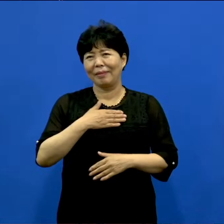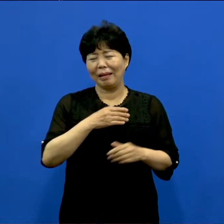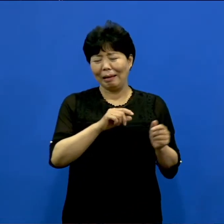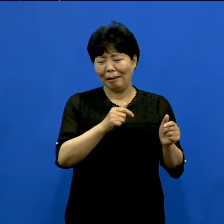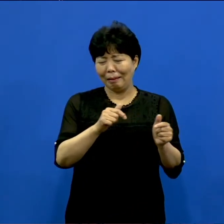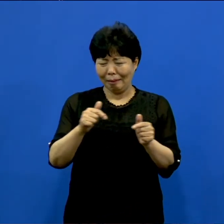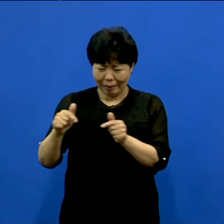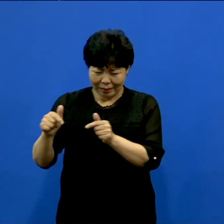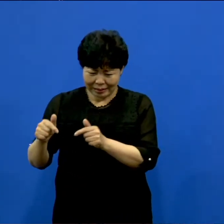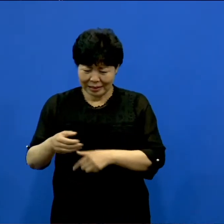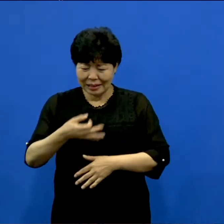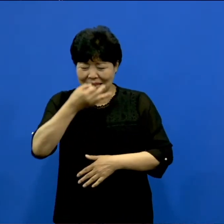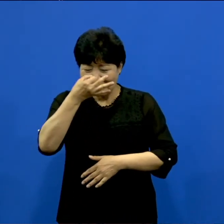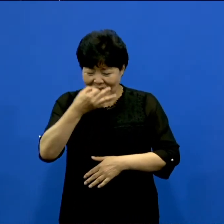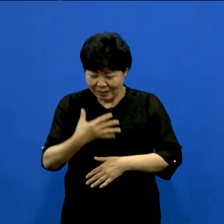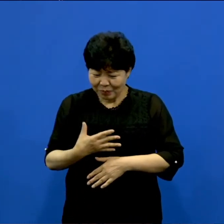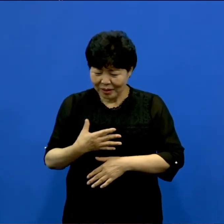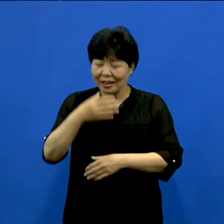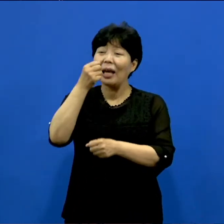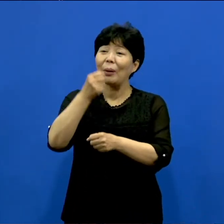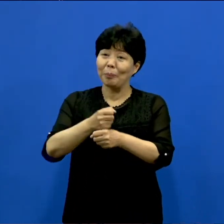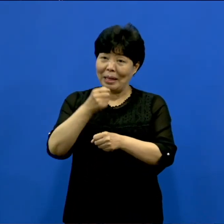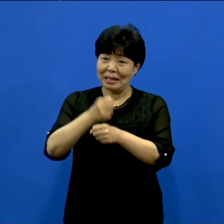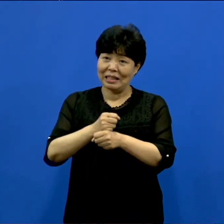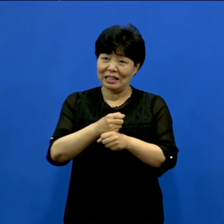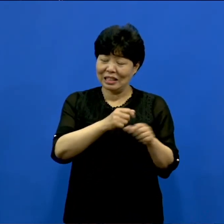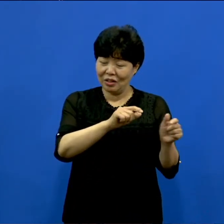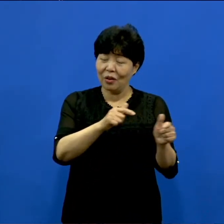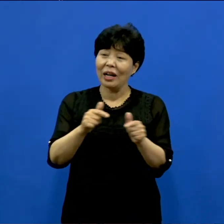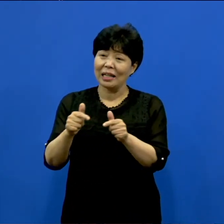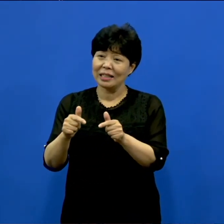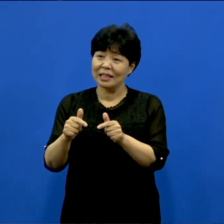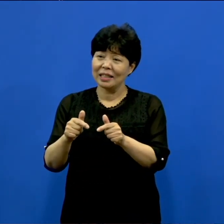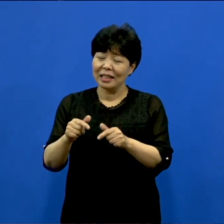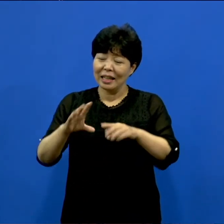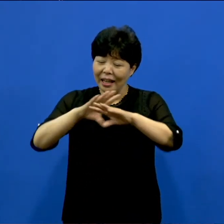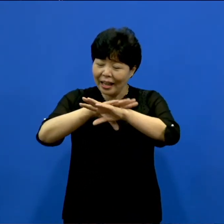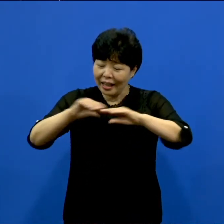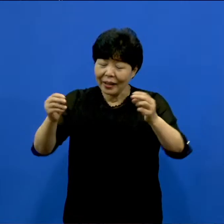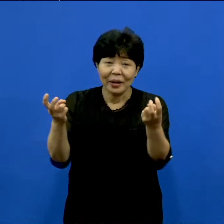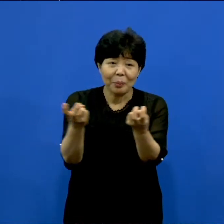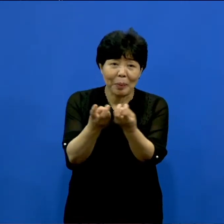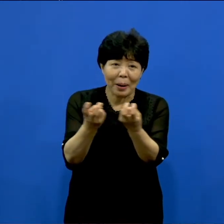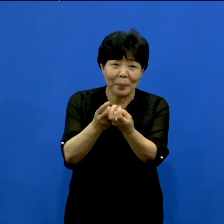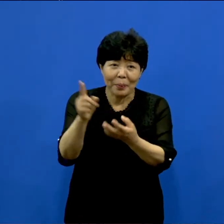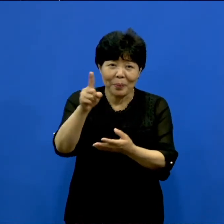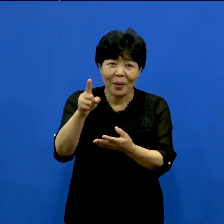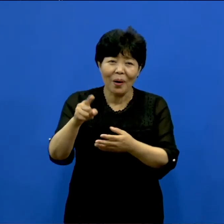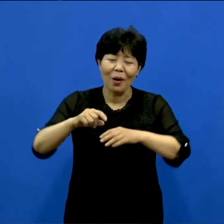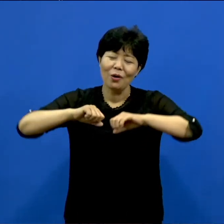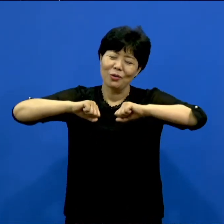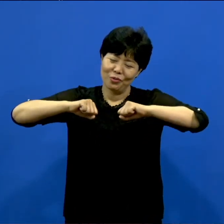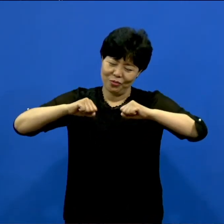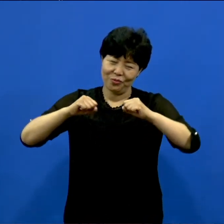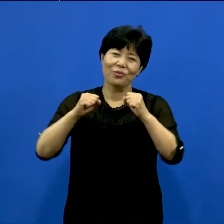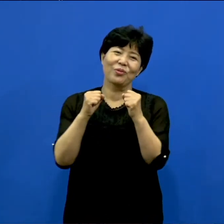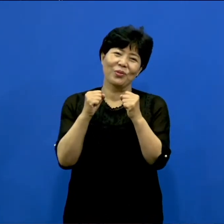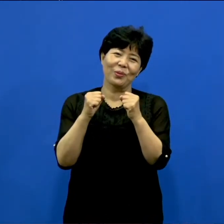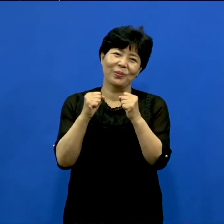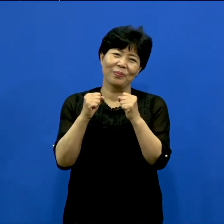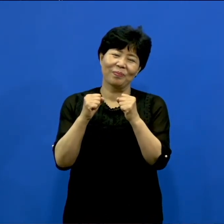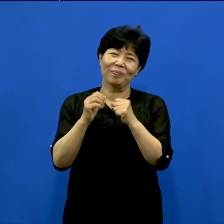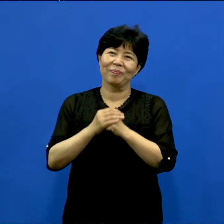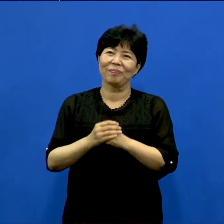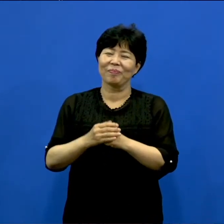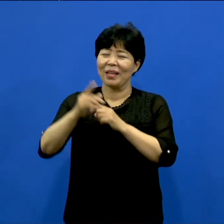힘들게 한다면 내 삶의 푸른 길은 순종밖에 없잖아요. 그 순종할 것을